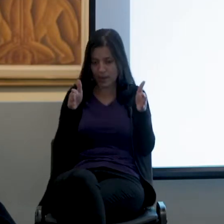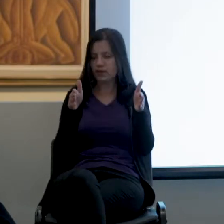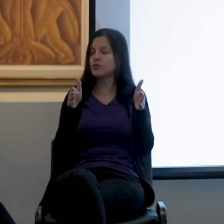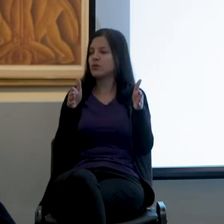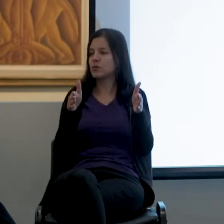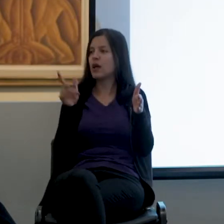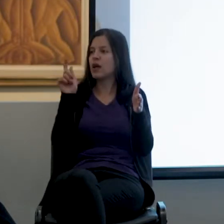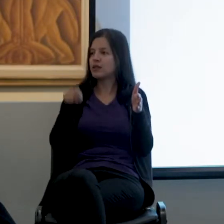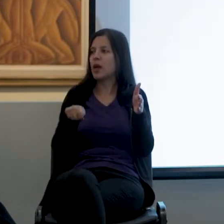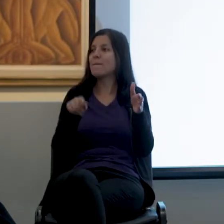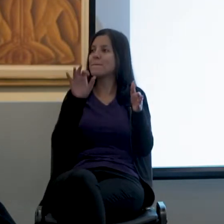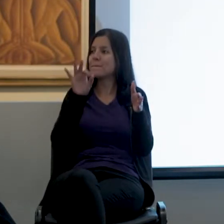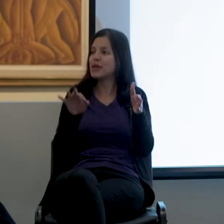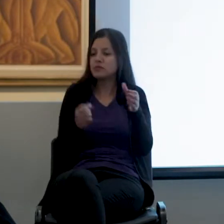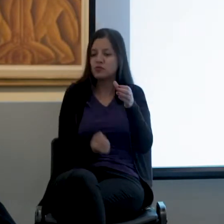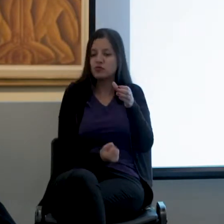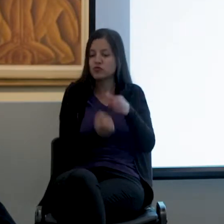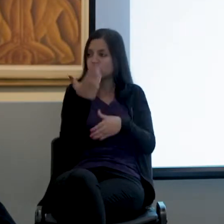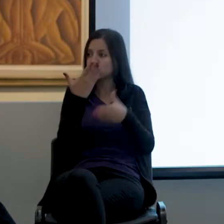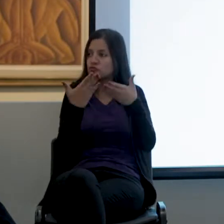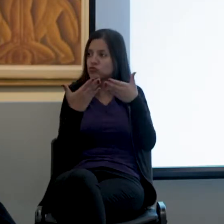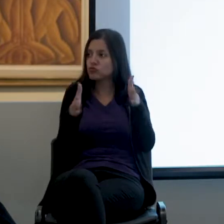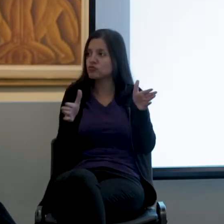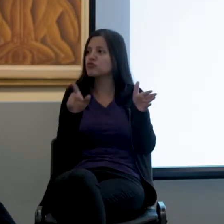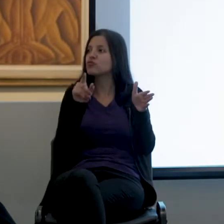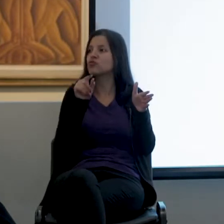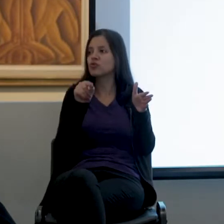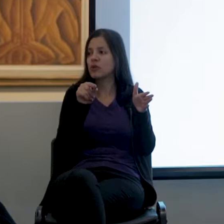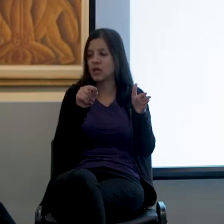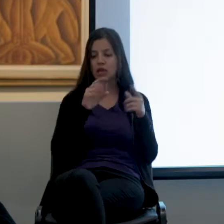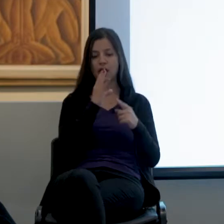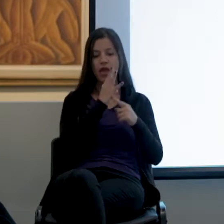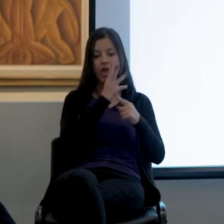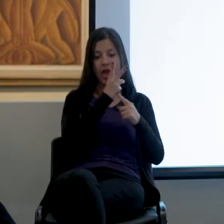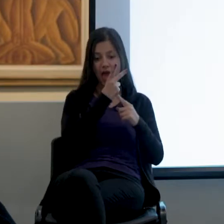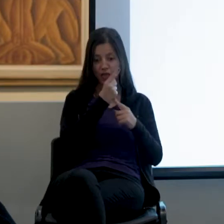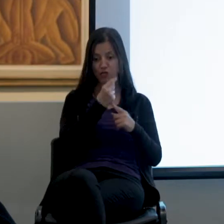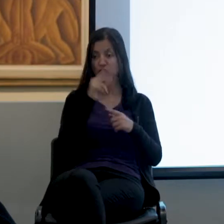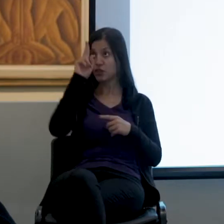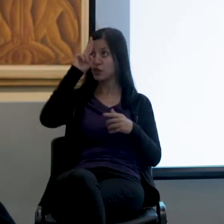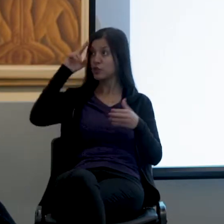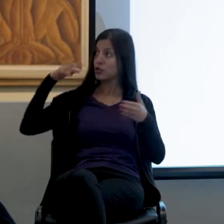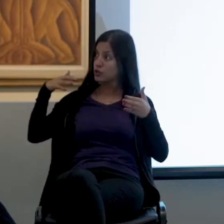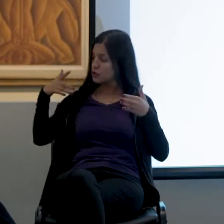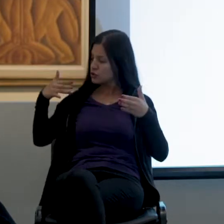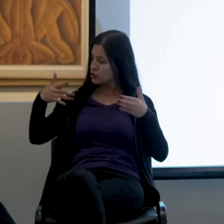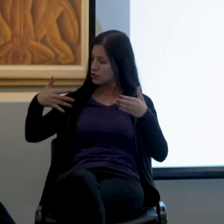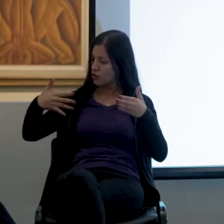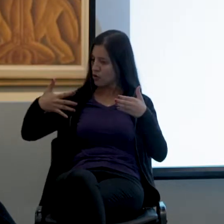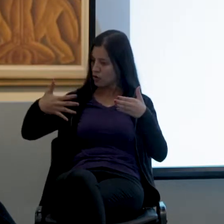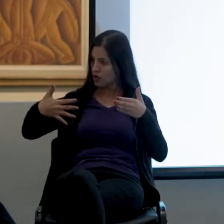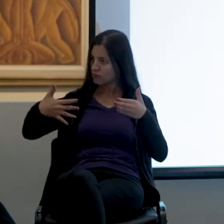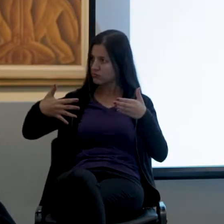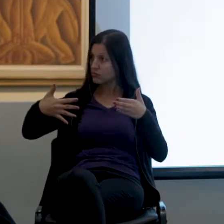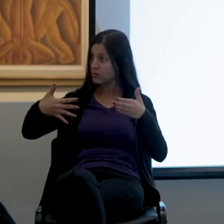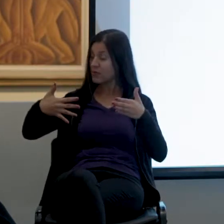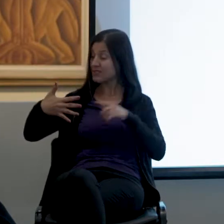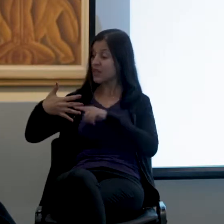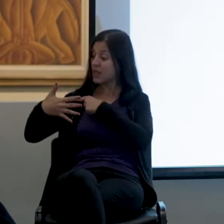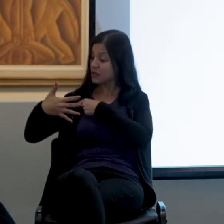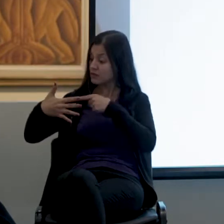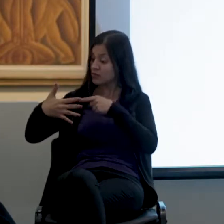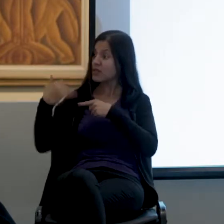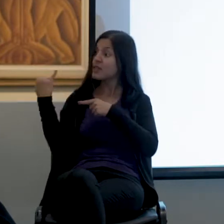surgir realmente a ideia de que, não apenas de que a arte tem uma história, mas que é importante